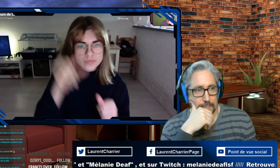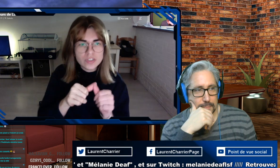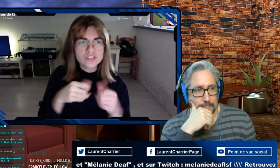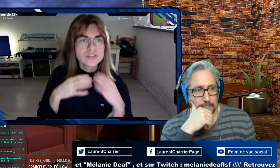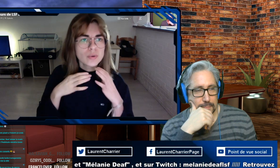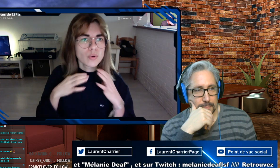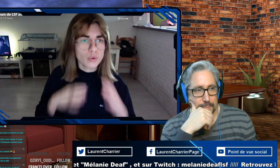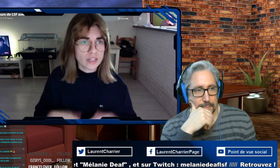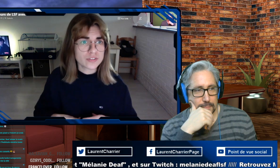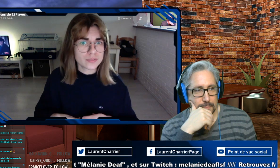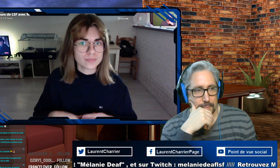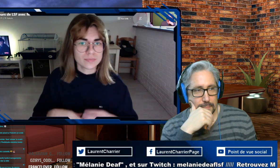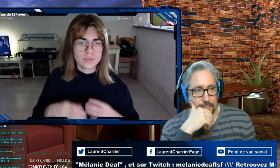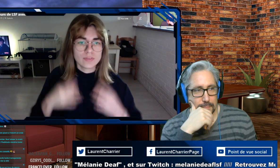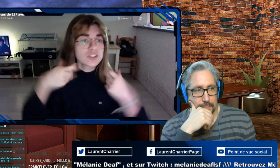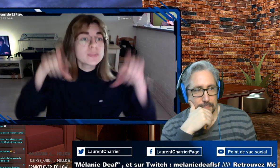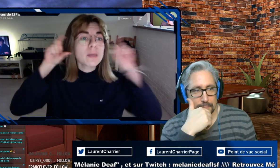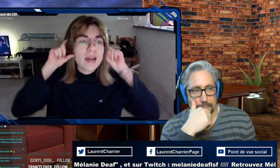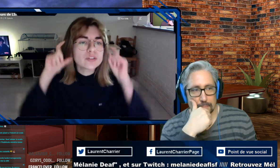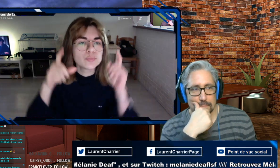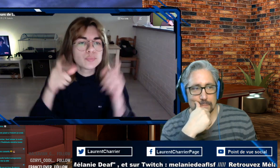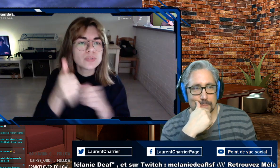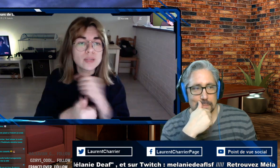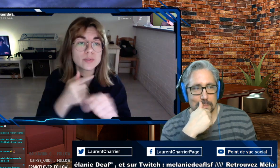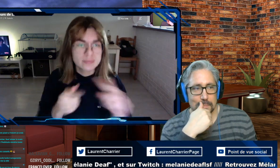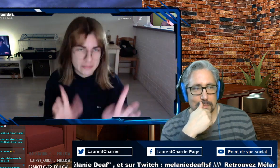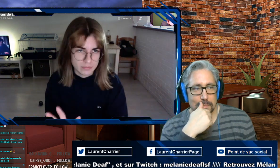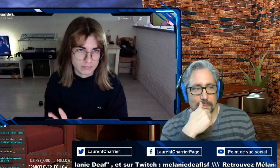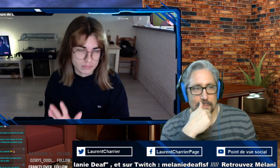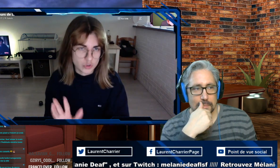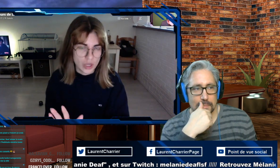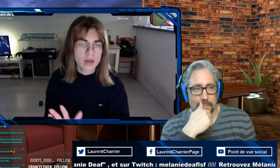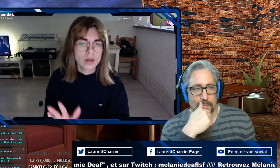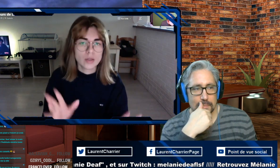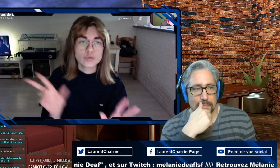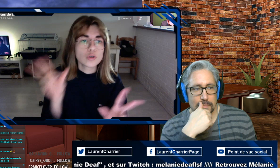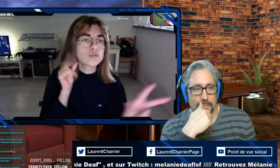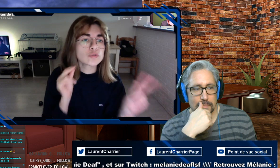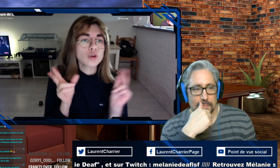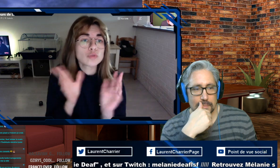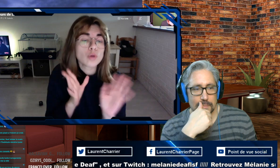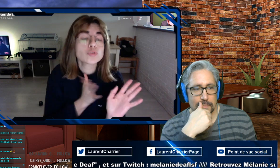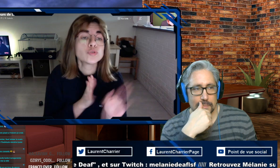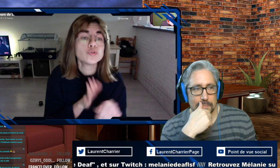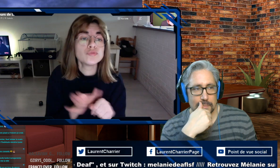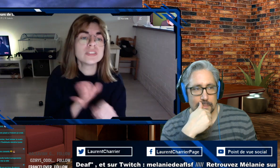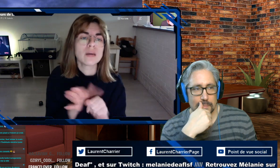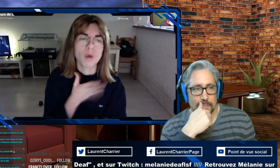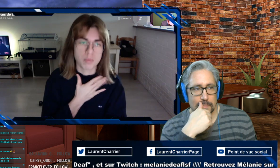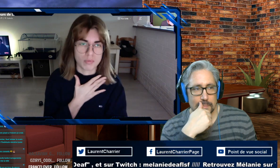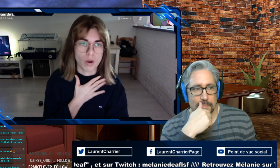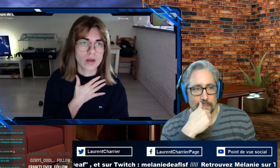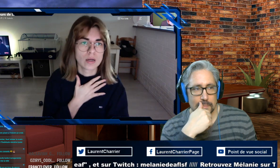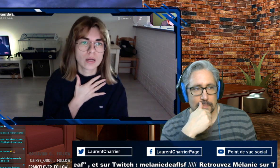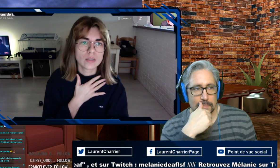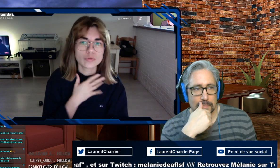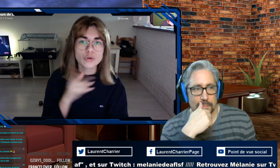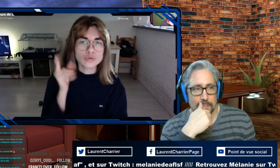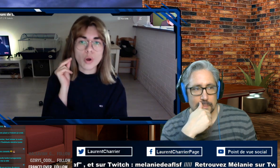me souviens, j'étais au collège et j'ai mes appareils depuis un an et demi. J'entends suffisamment pour